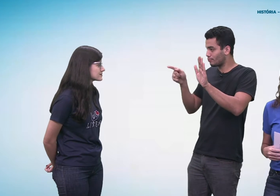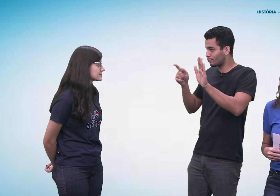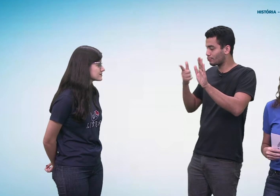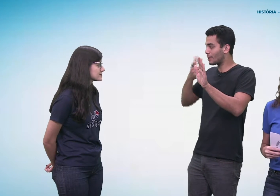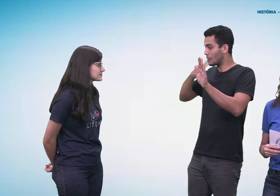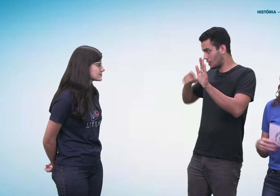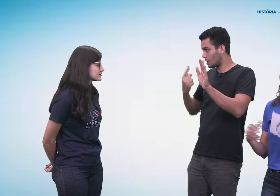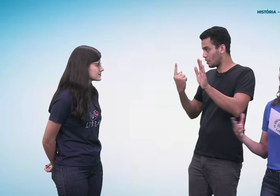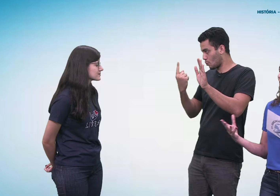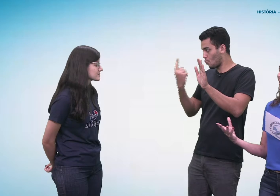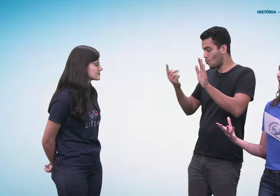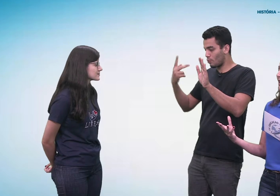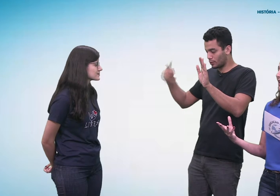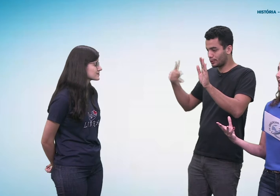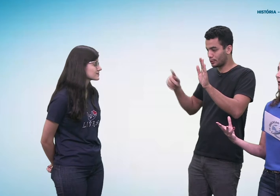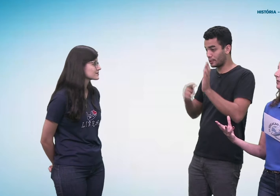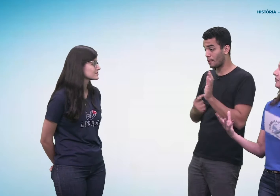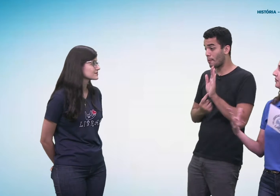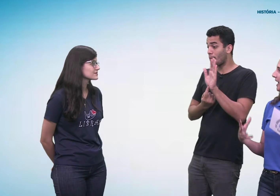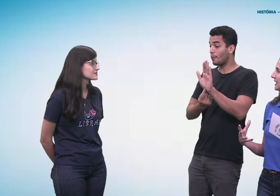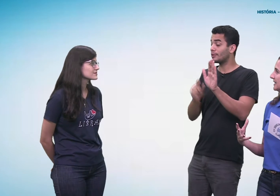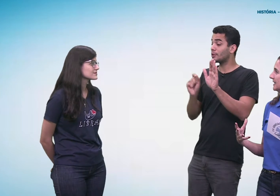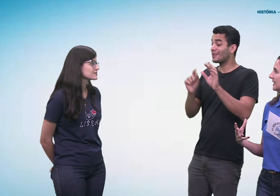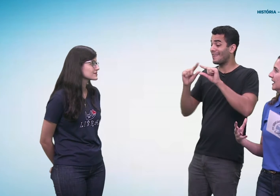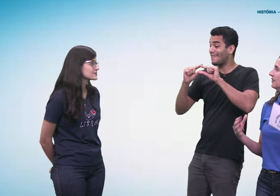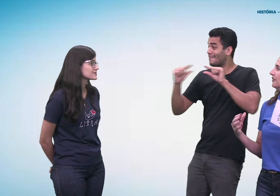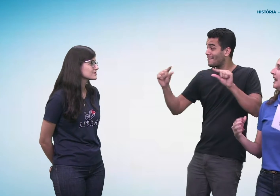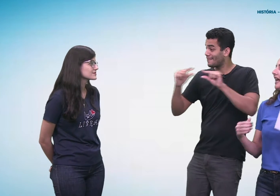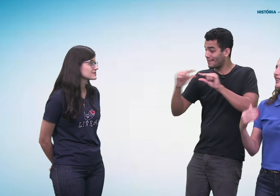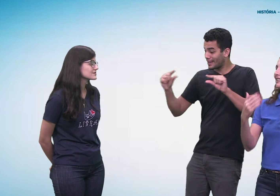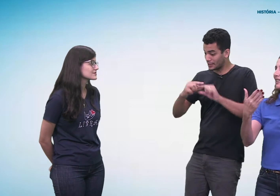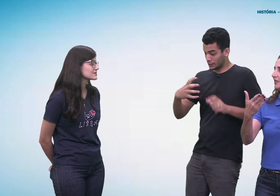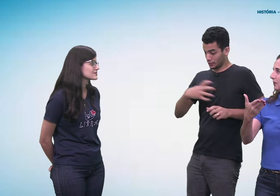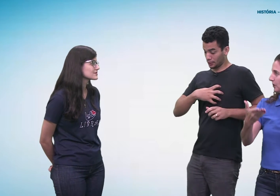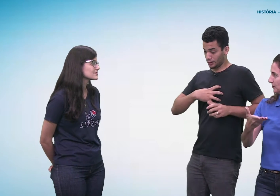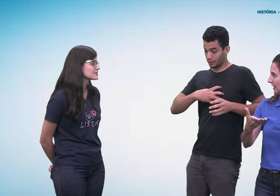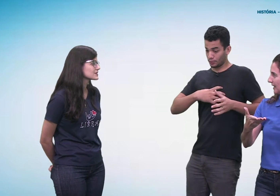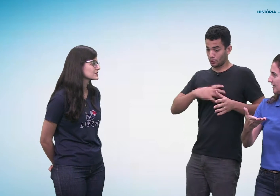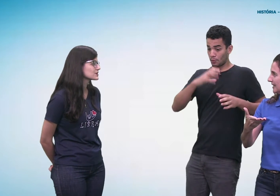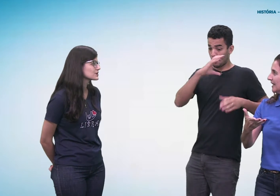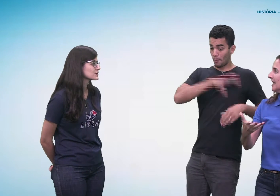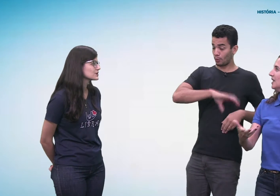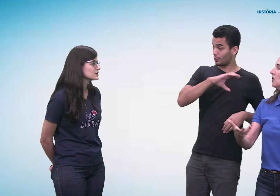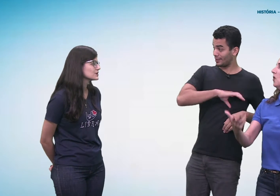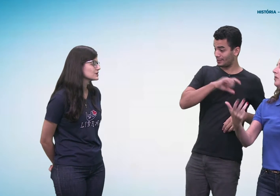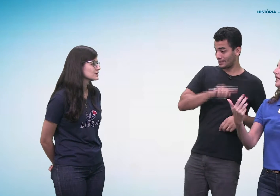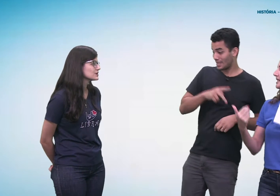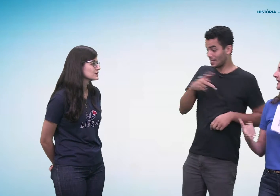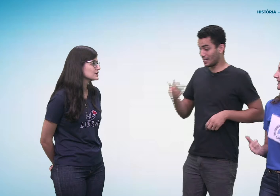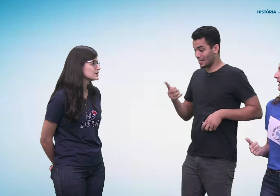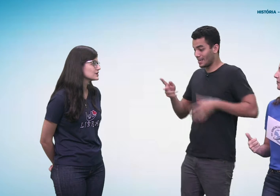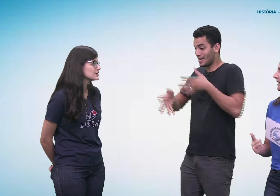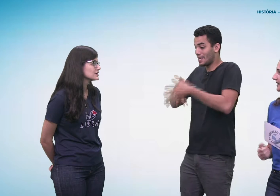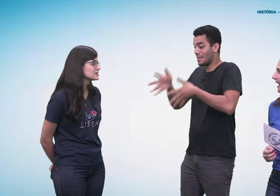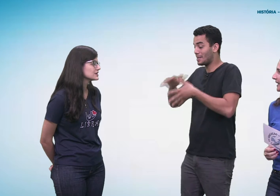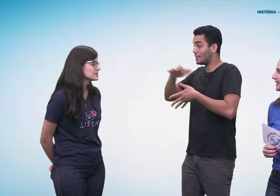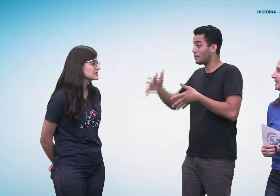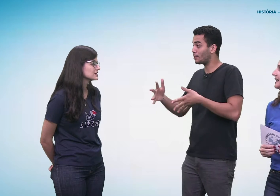portuguesa, de uma frase falada na língua portuguesa e como ela seria interpretada